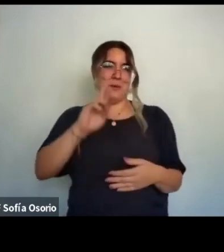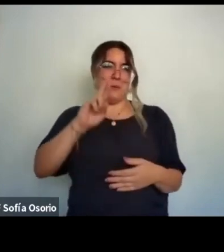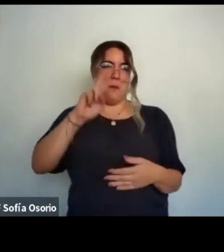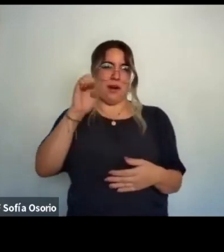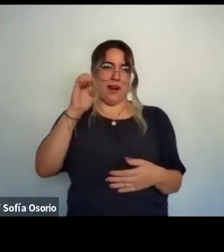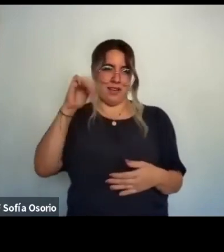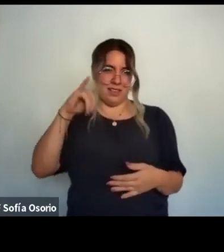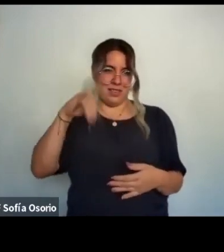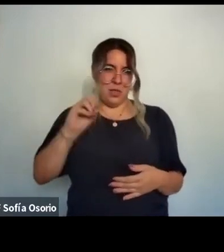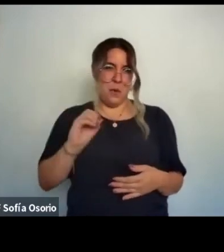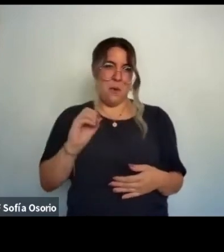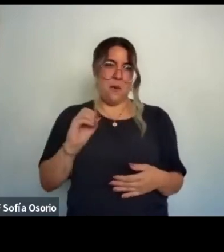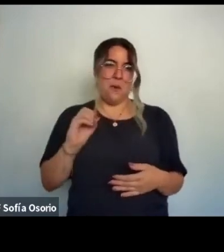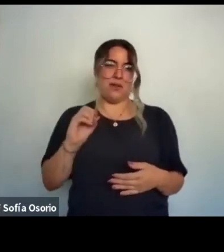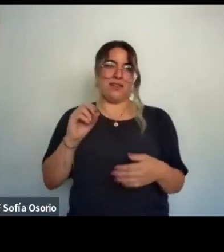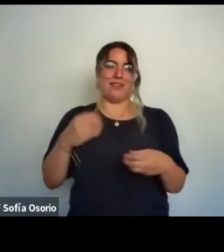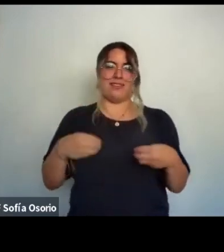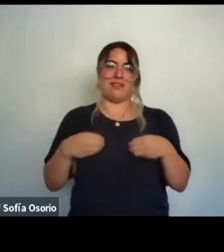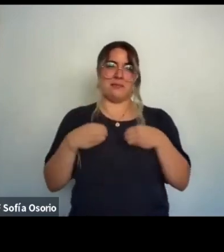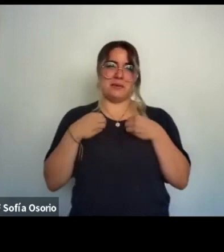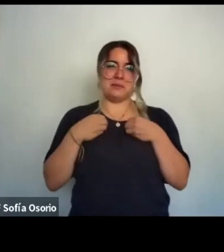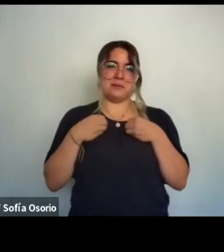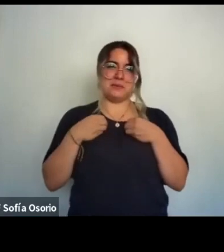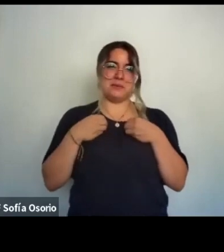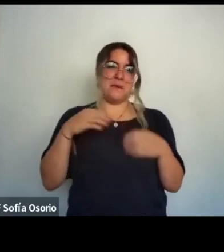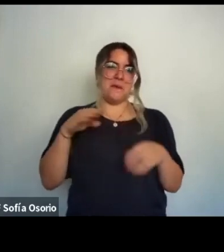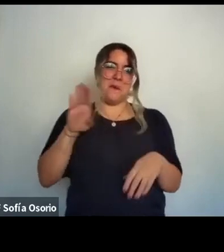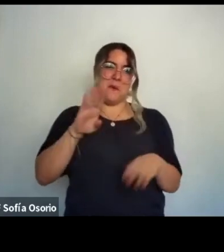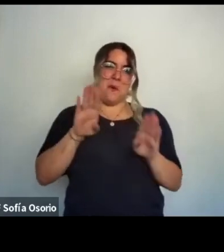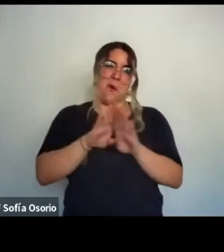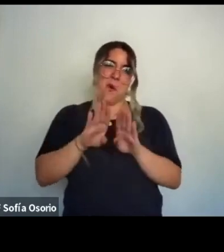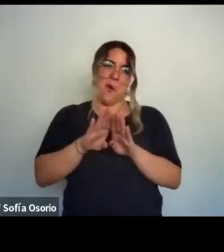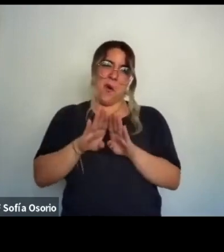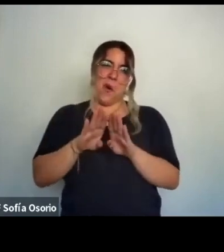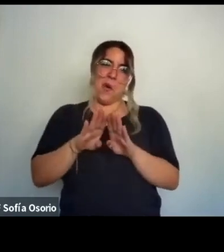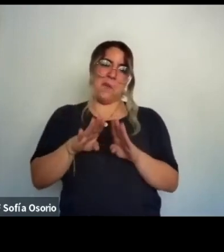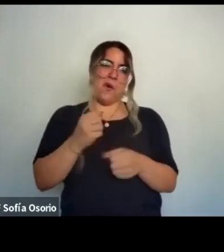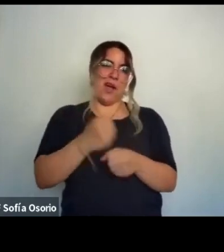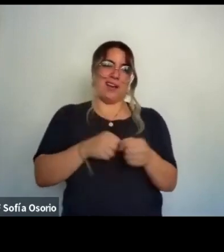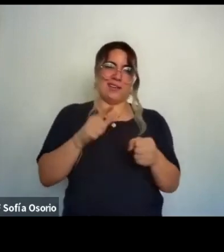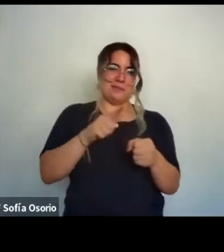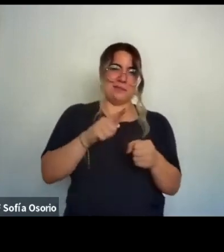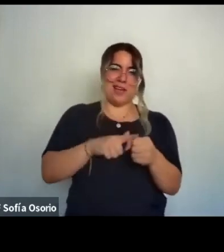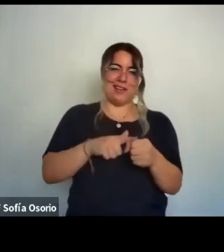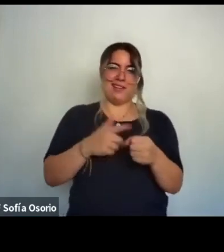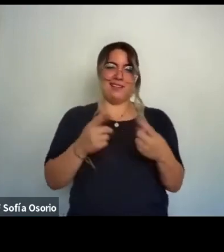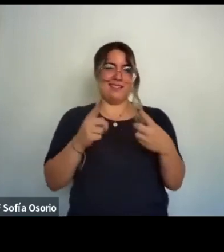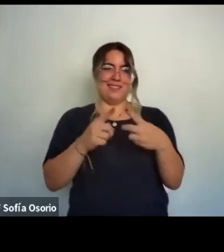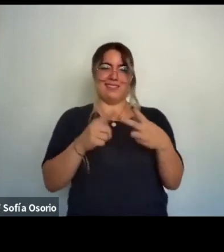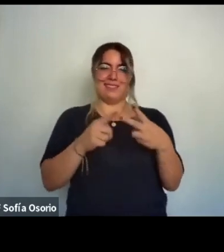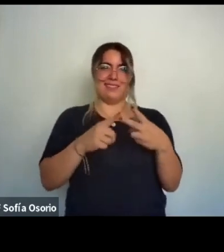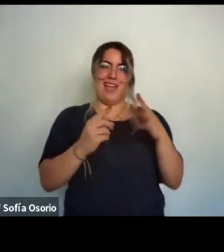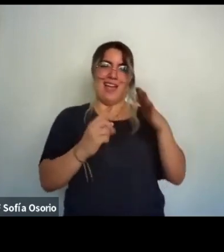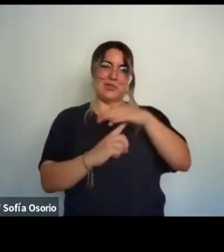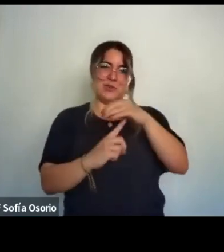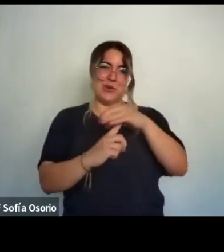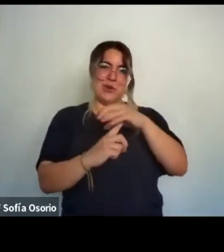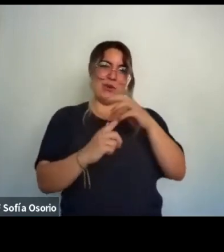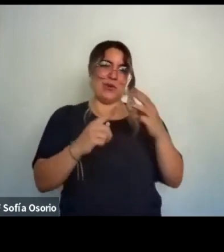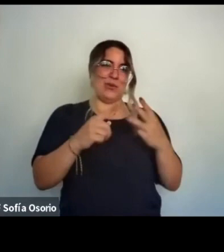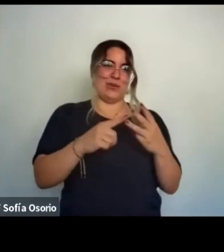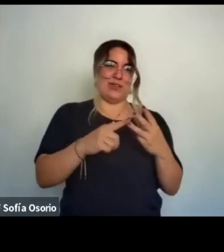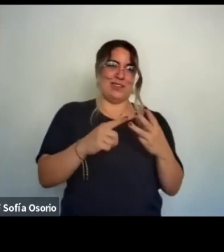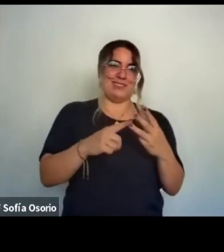al vegetal, al fungi, al protactista y al monera. Si a mí me dijeran de a cuáles de